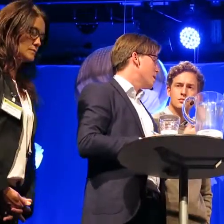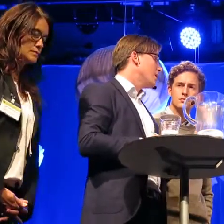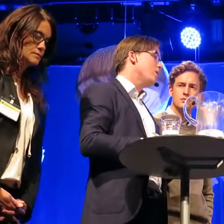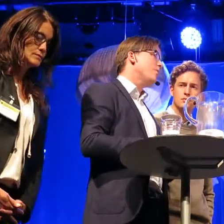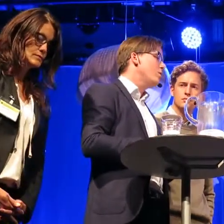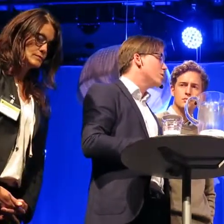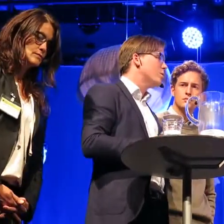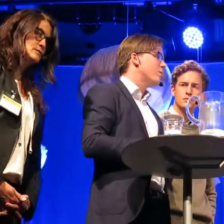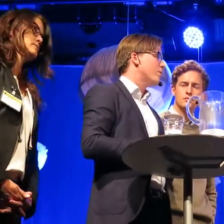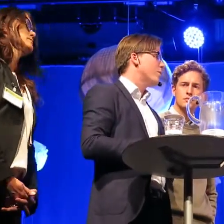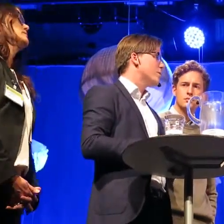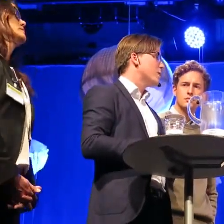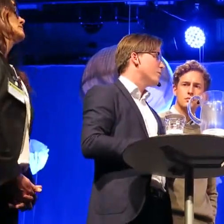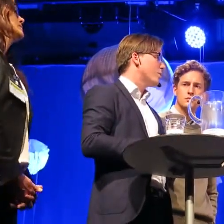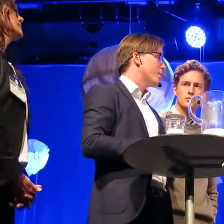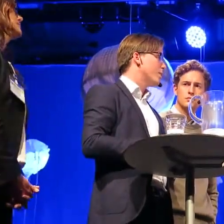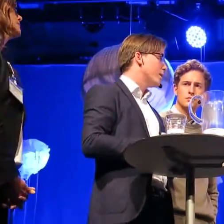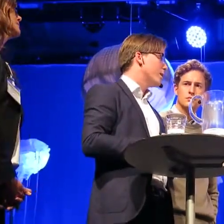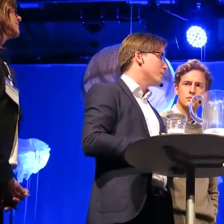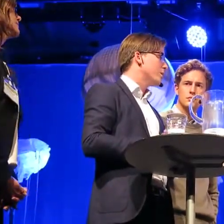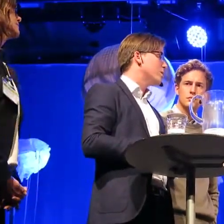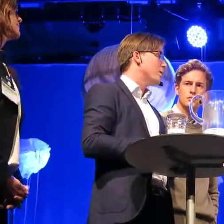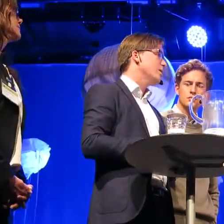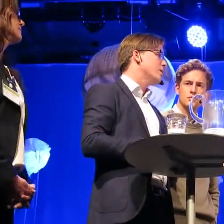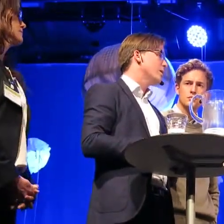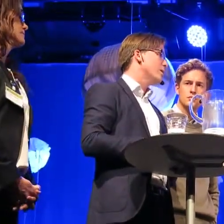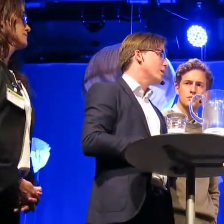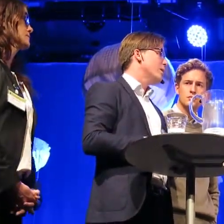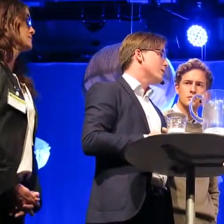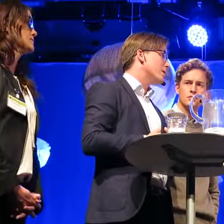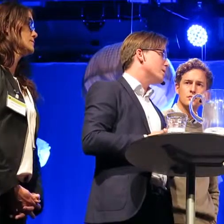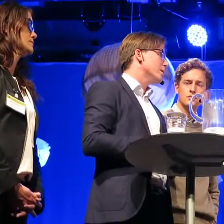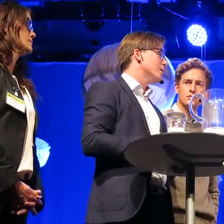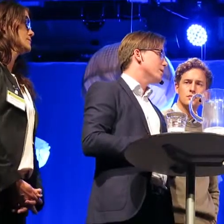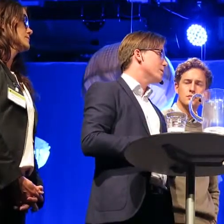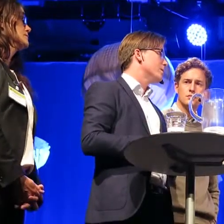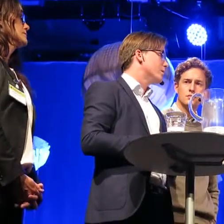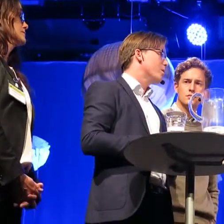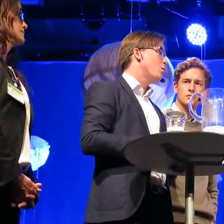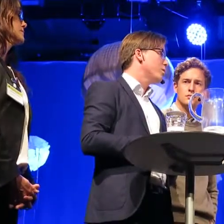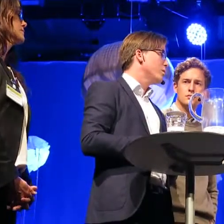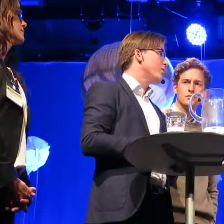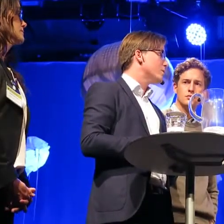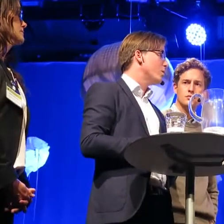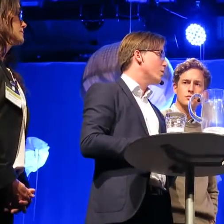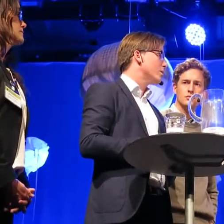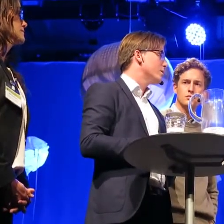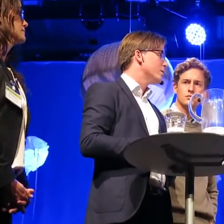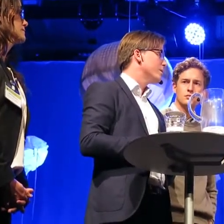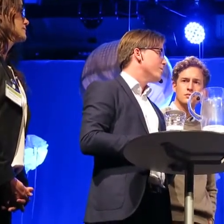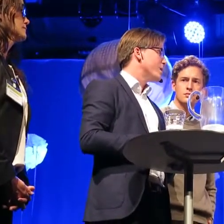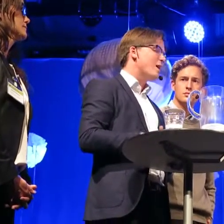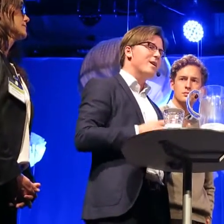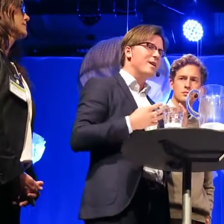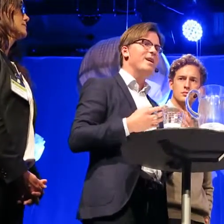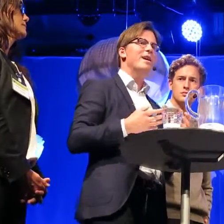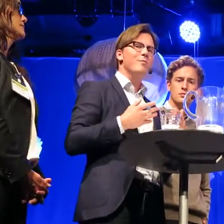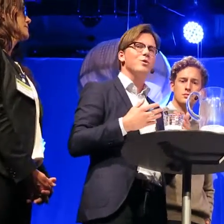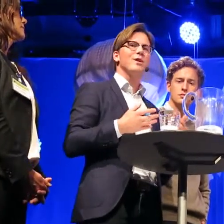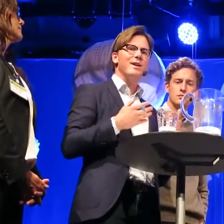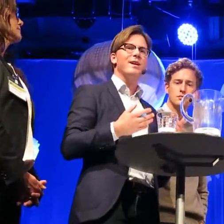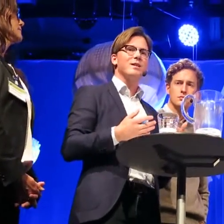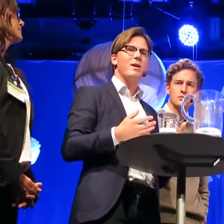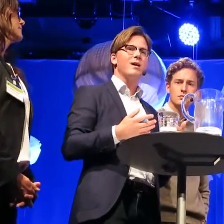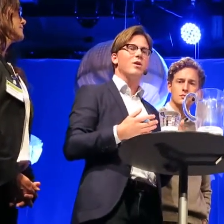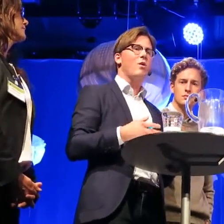hamna. Sen är jag fullt öppen för att föra samtal med regeringen, men du ska vara lite taskig. Det kommer inga förslag. Alltså en